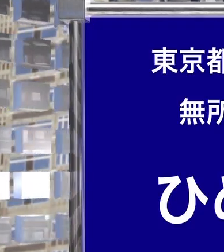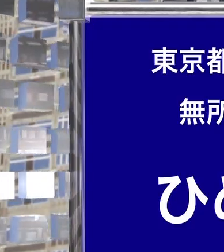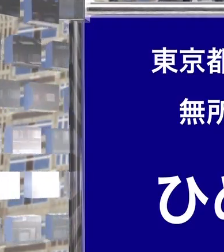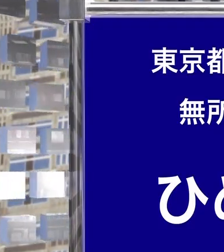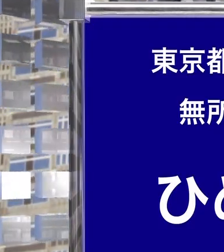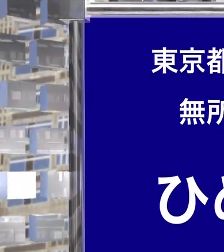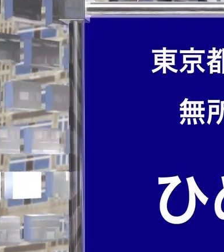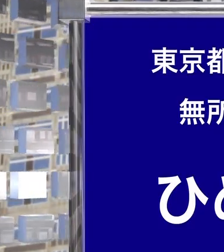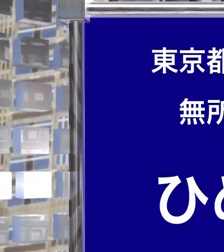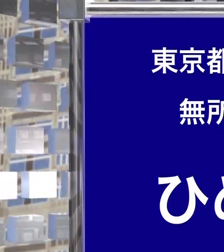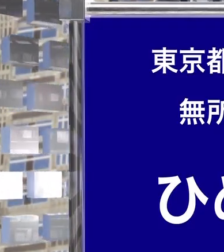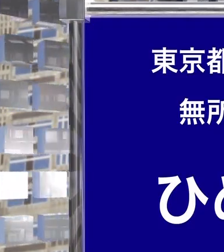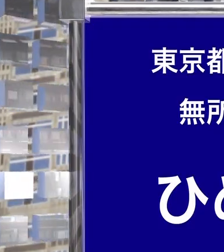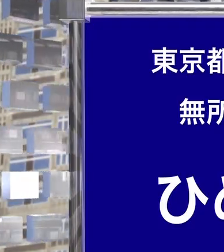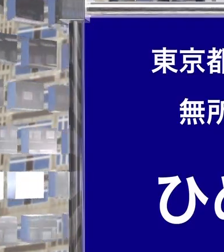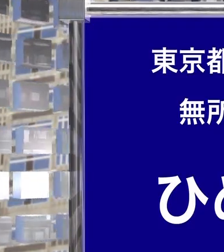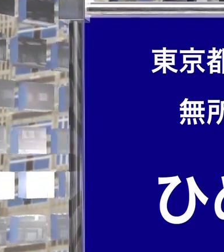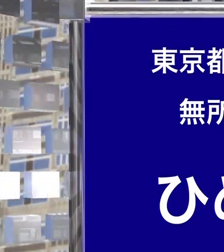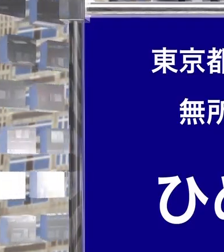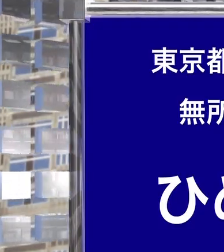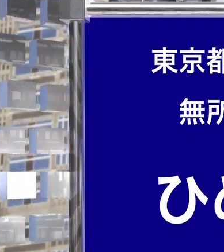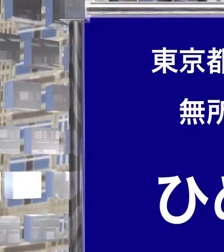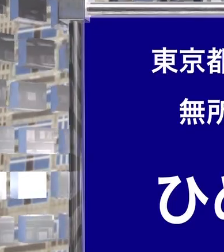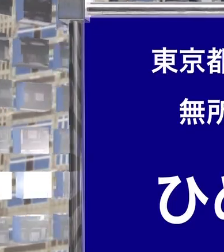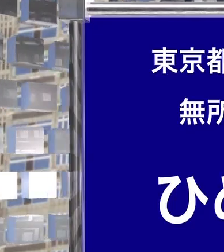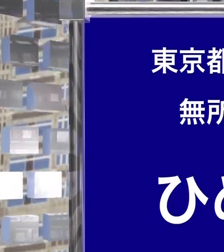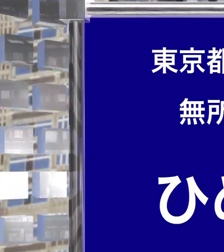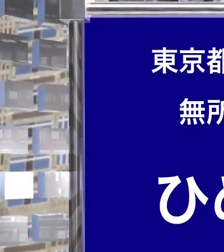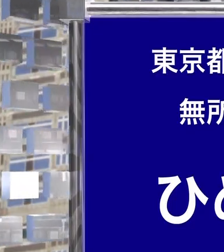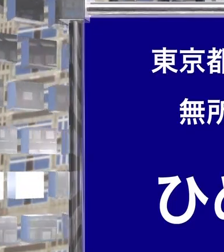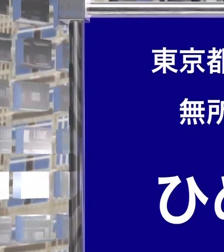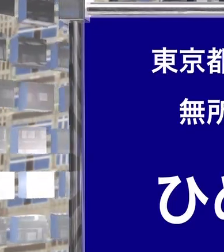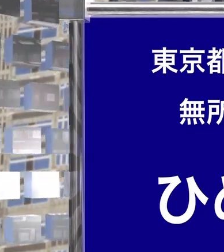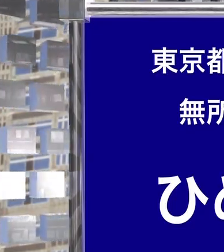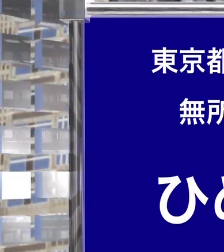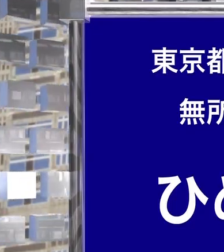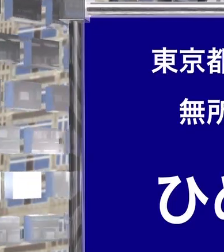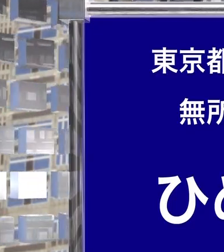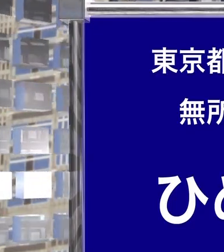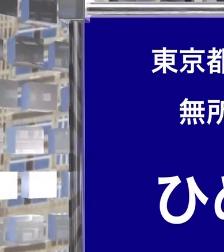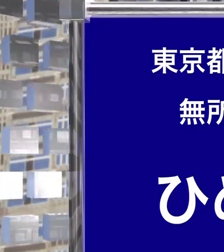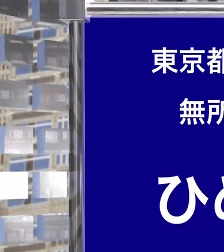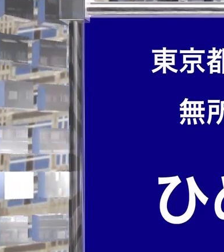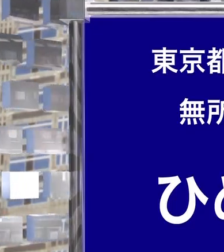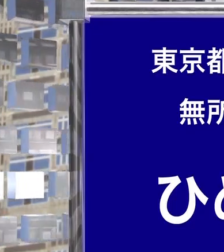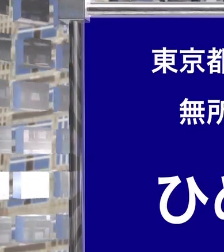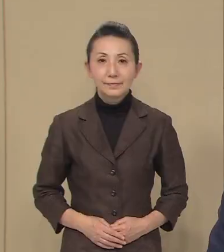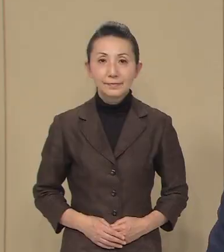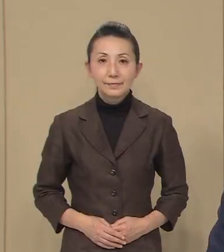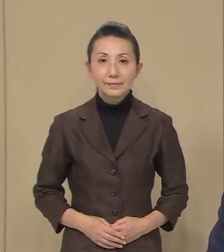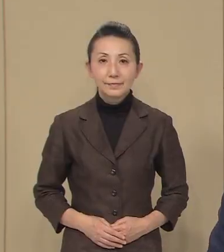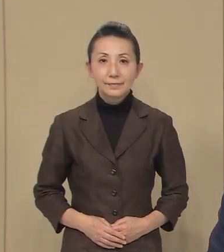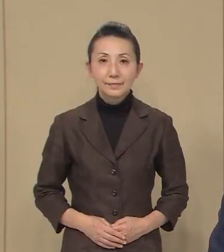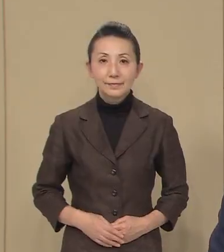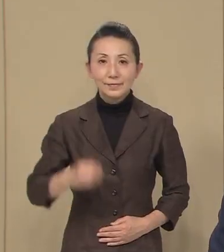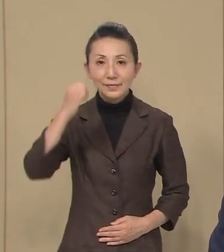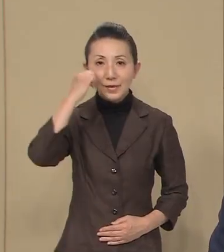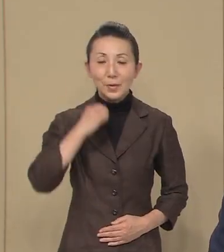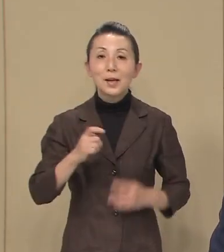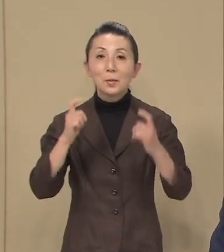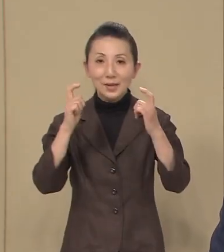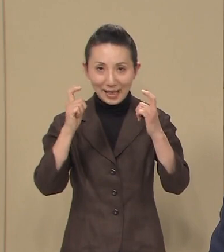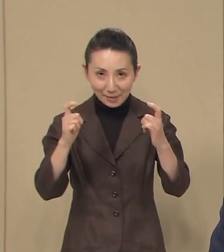他では続いて姫路健二さんの政権放送ですおはよう